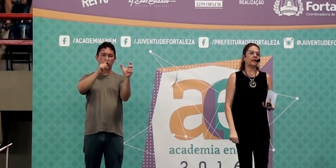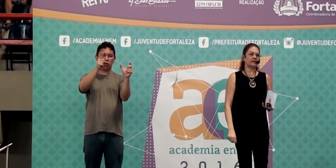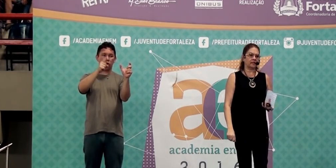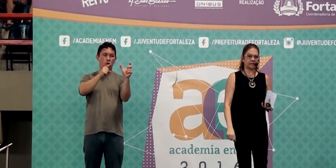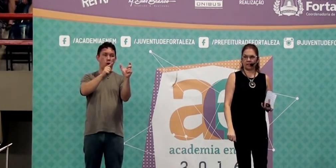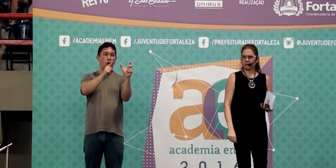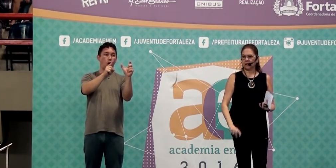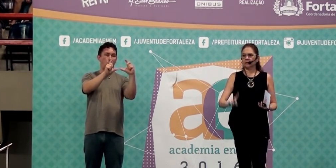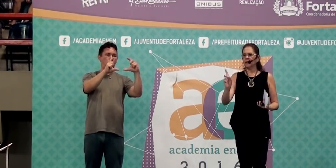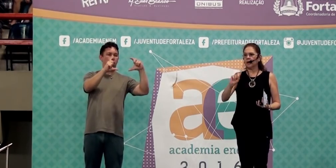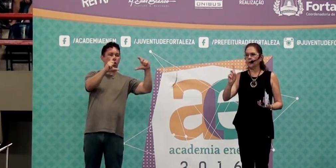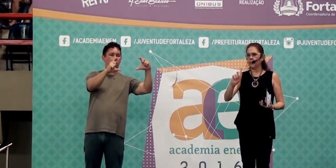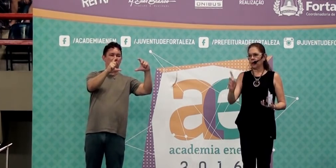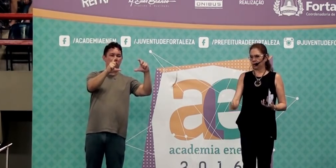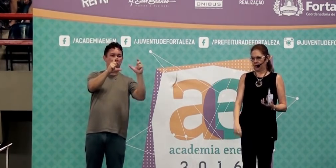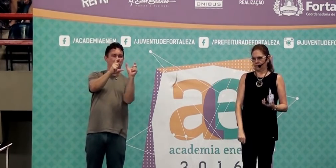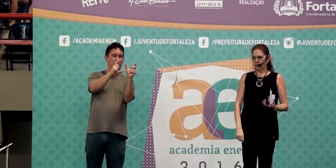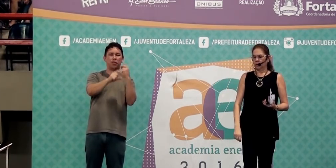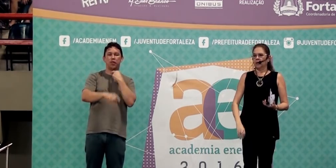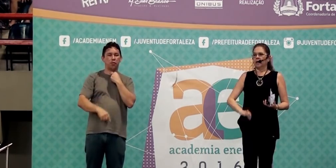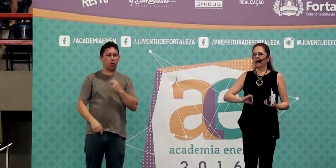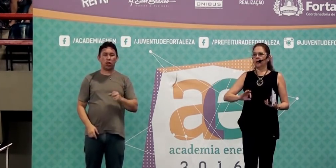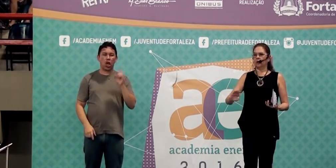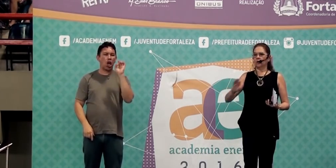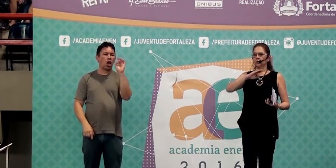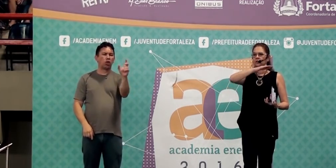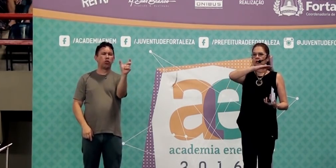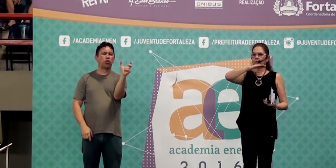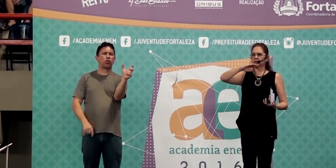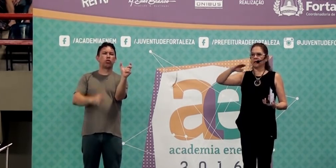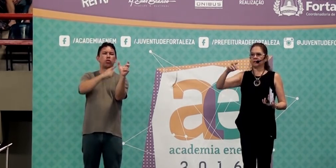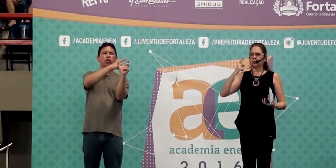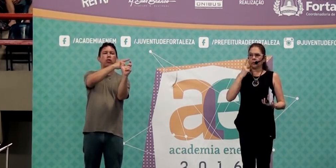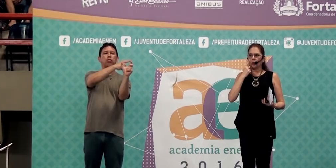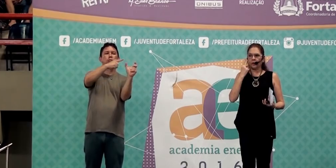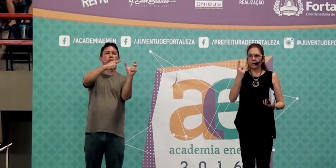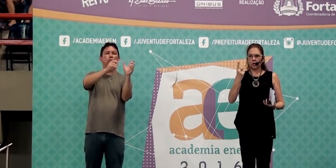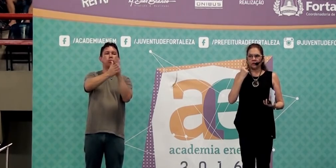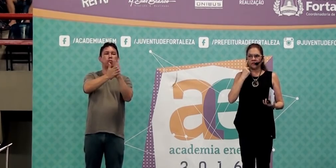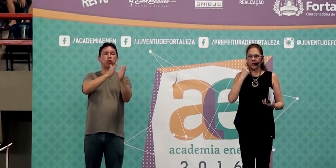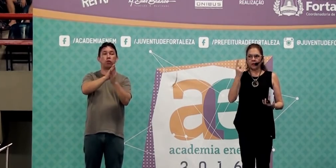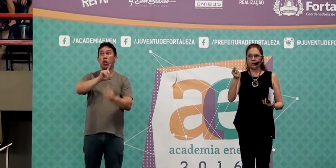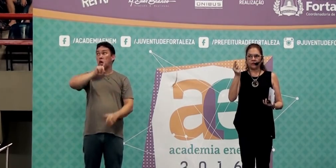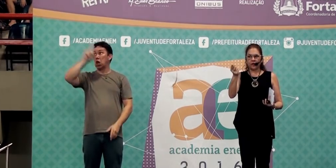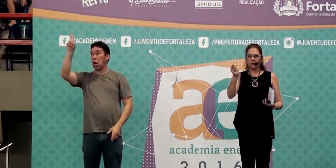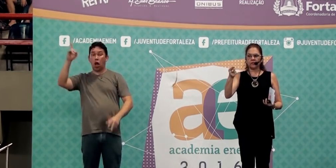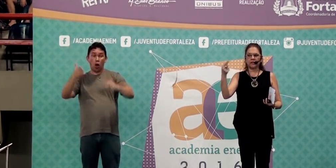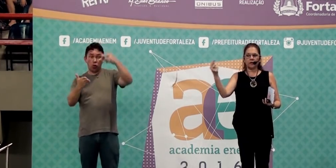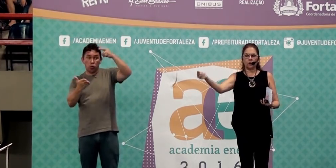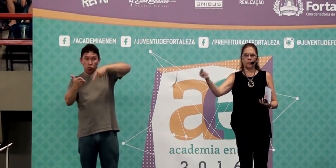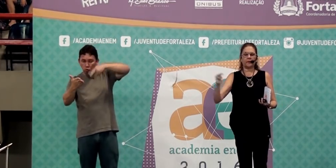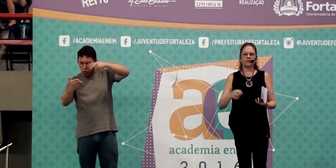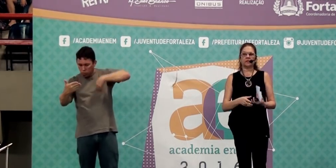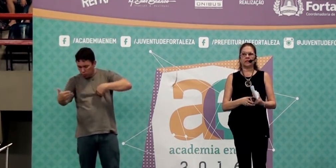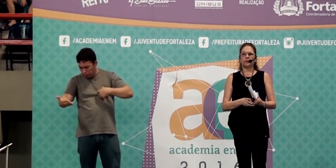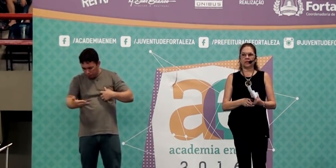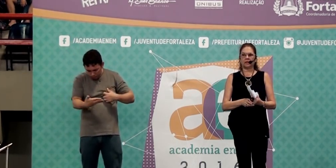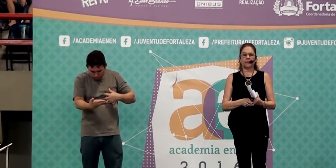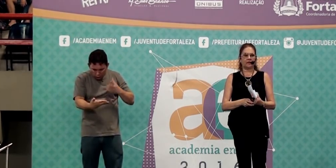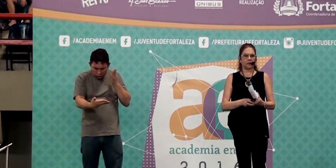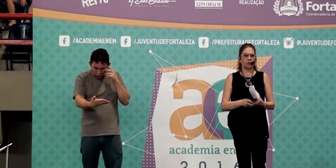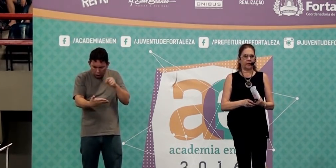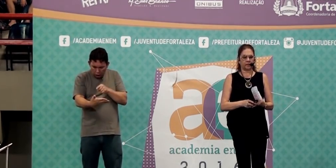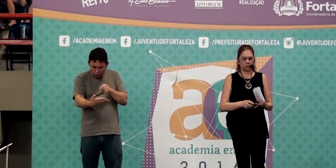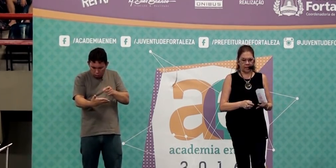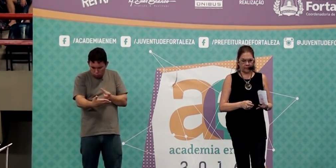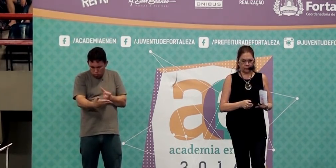use parênteses. Não podem. Errou só um traço para o corretor ver o que foi que você errou para você ter botado